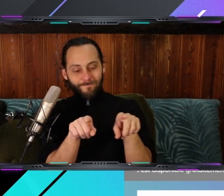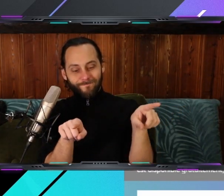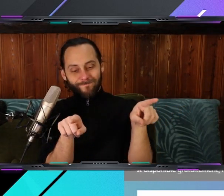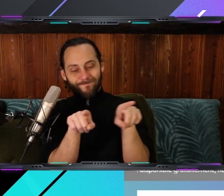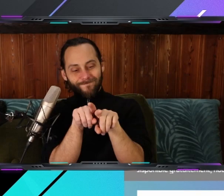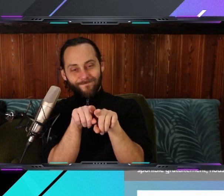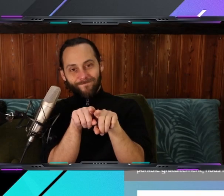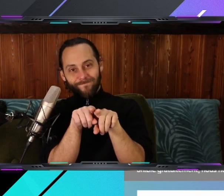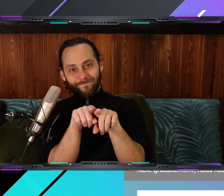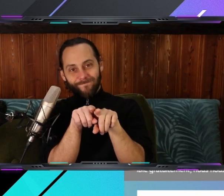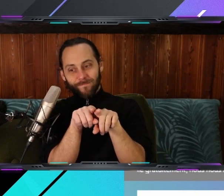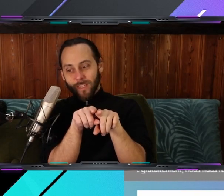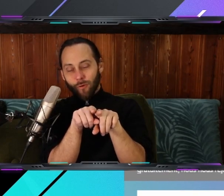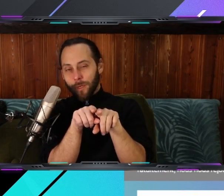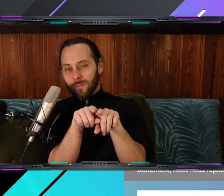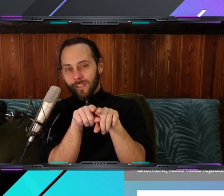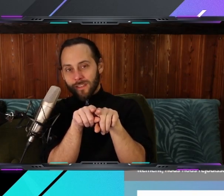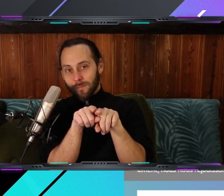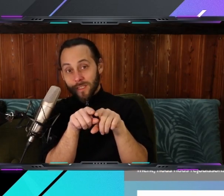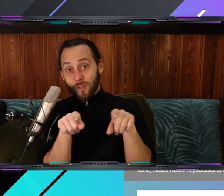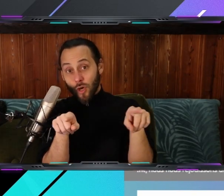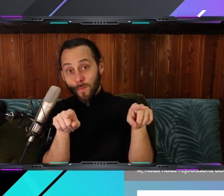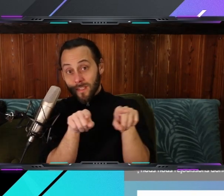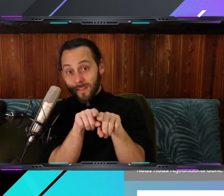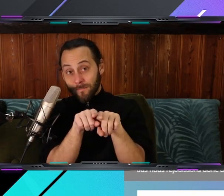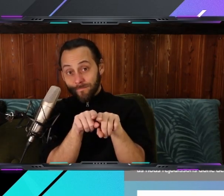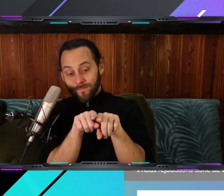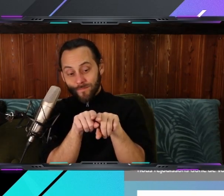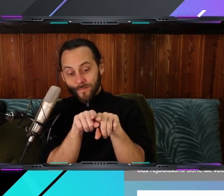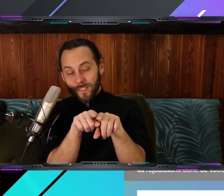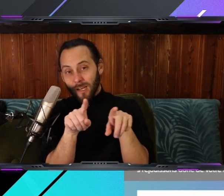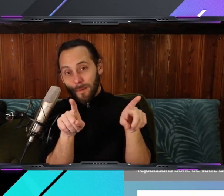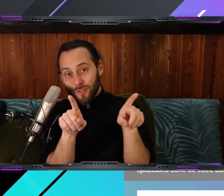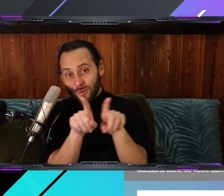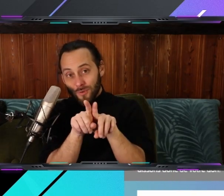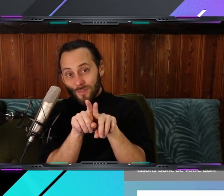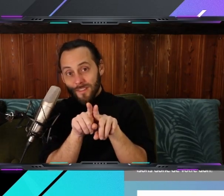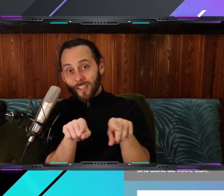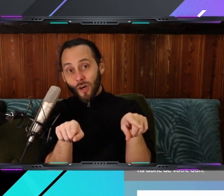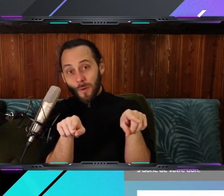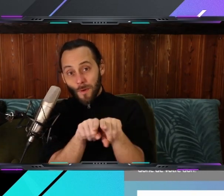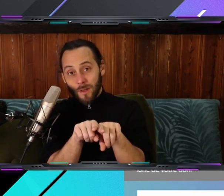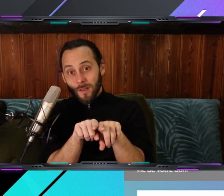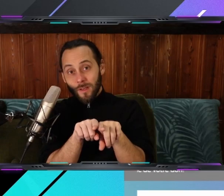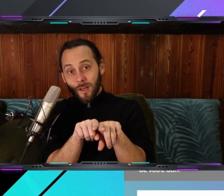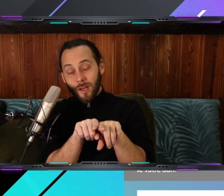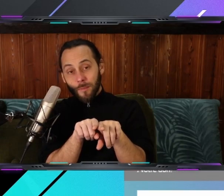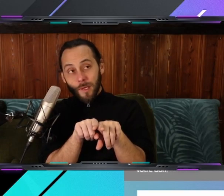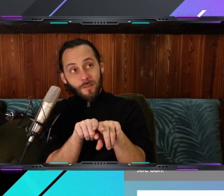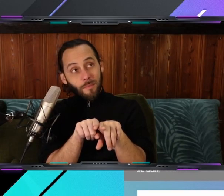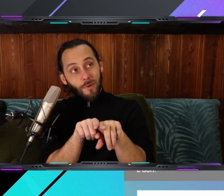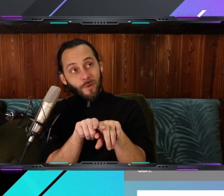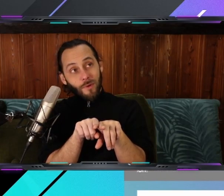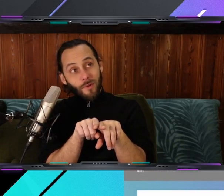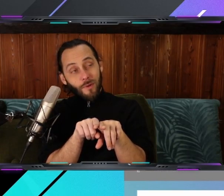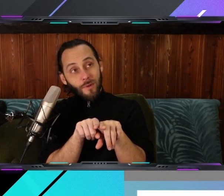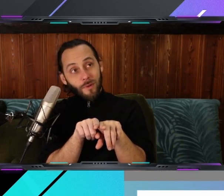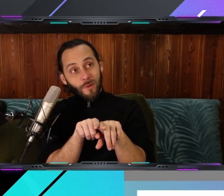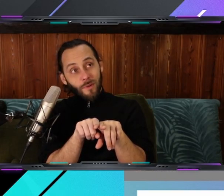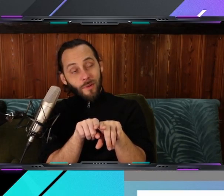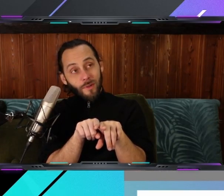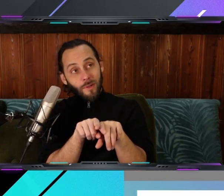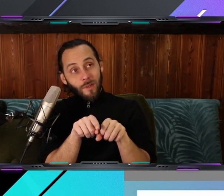Comme, ils vont pas l'utiliser, hein, mais comme c'est ça. C'est la même chose, c'est comme, par exemple,